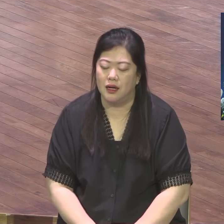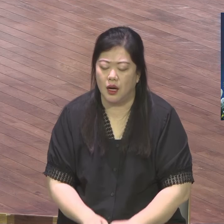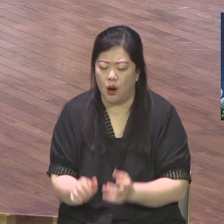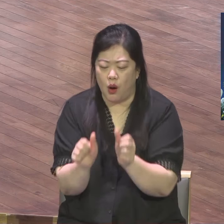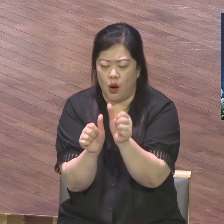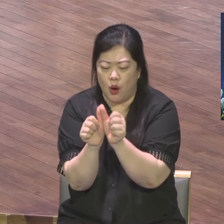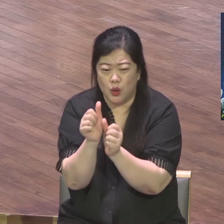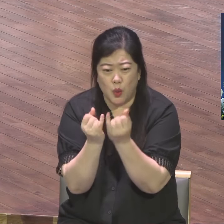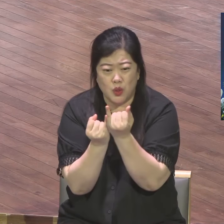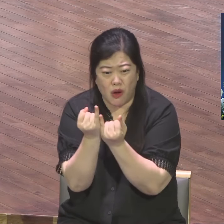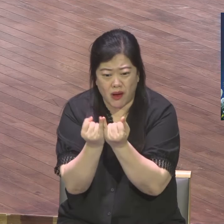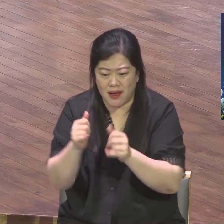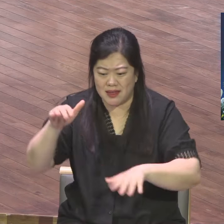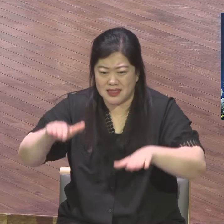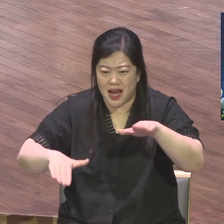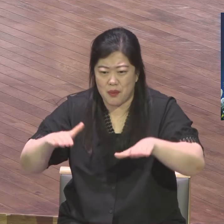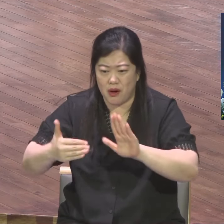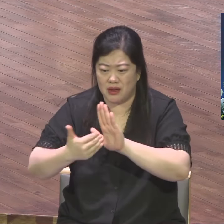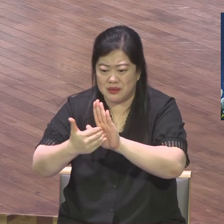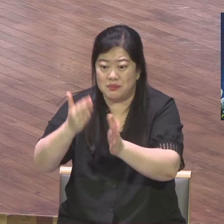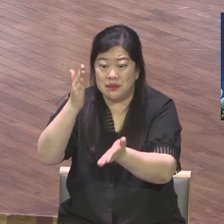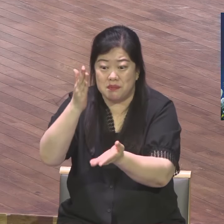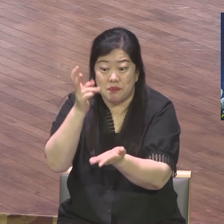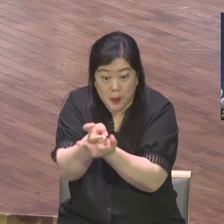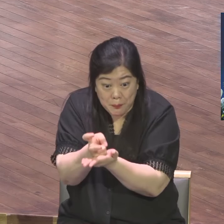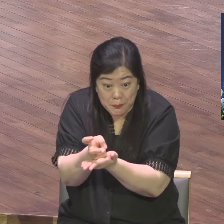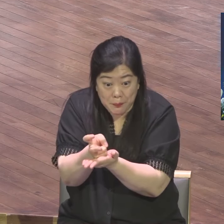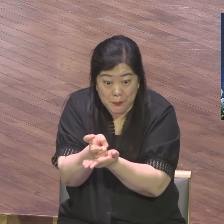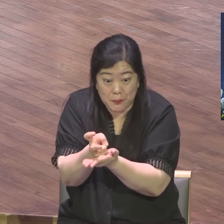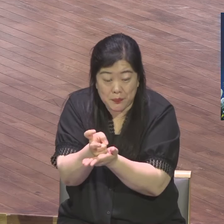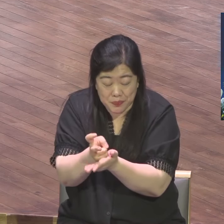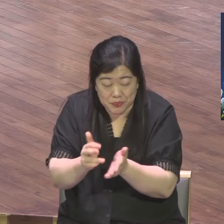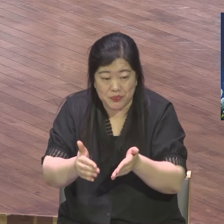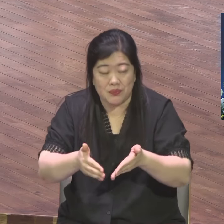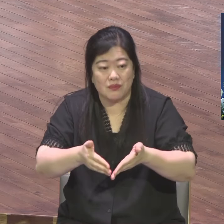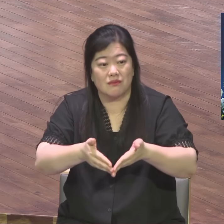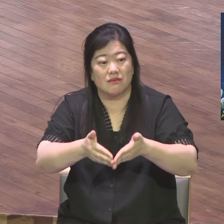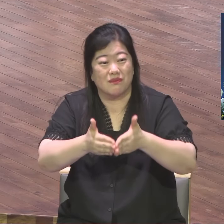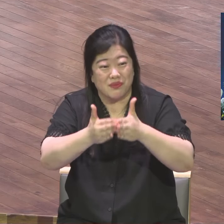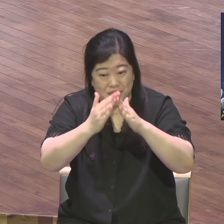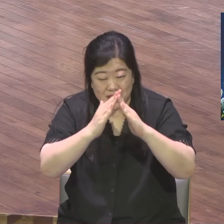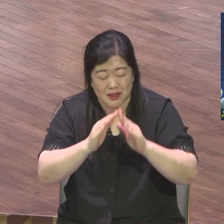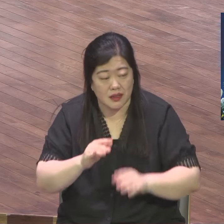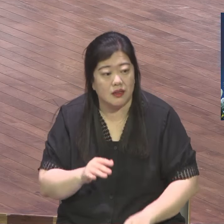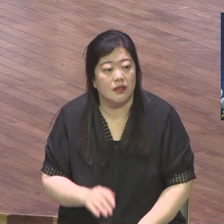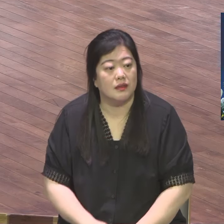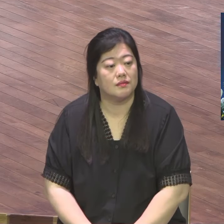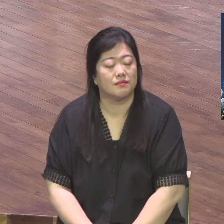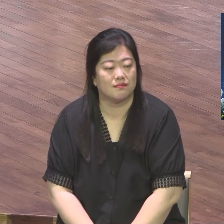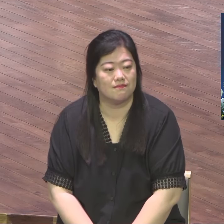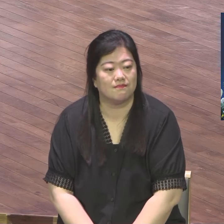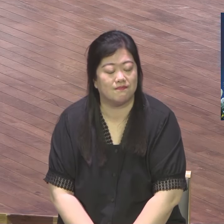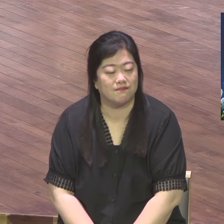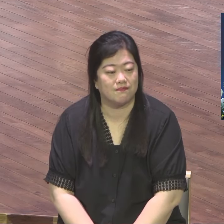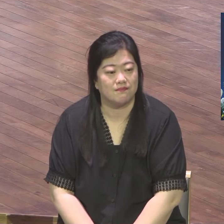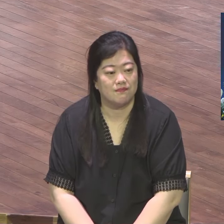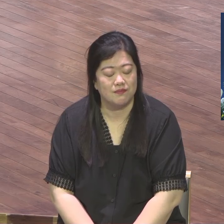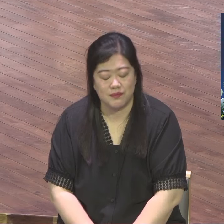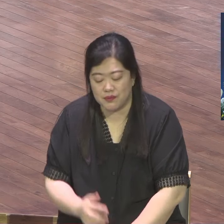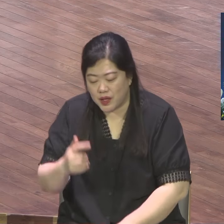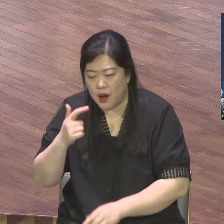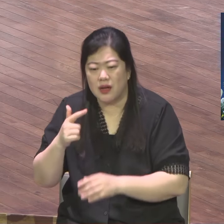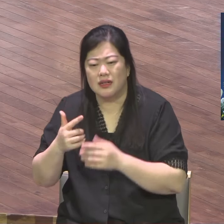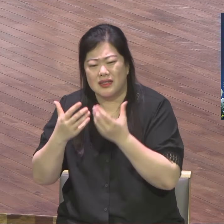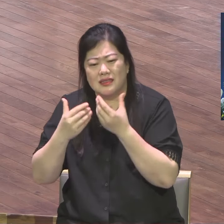막아달라. 야당에서 나는 그것밖에 하나 부탁할 게 없다. 기독교 지도자들이 국회